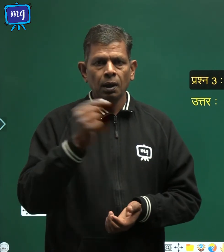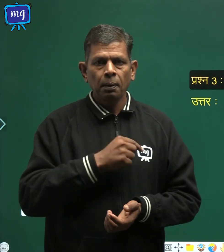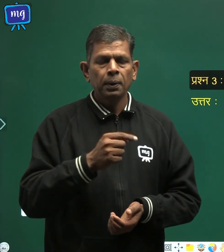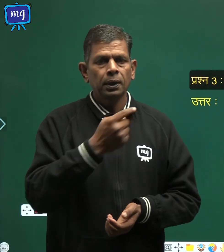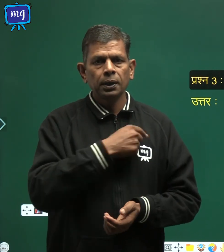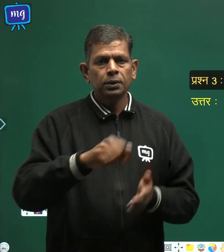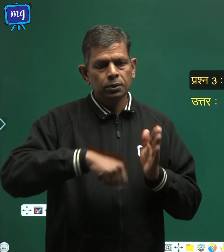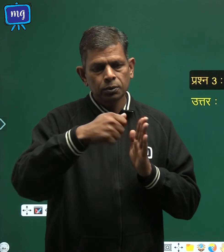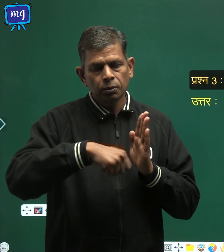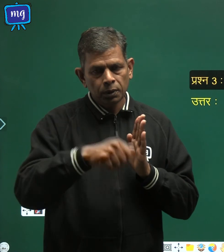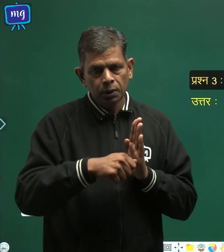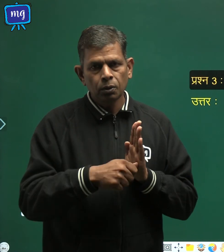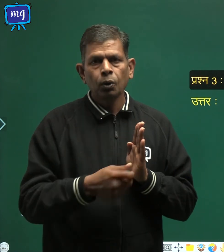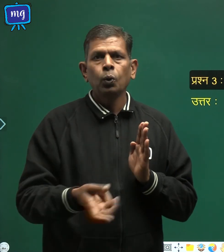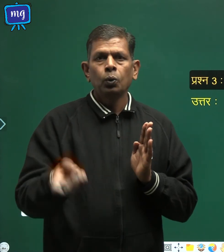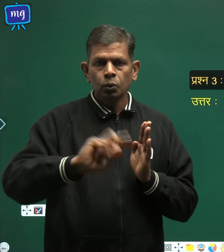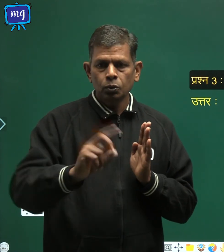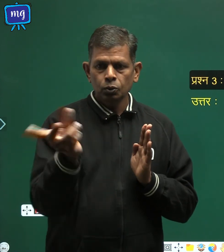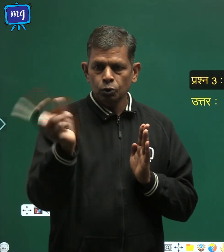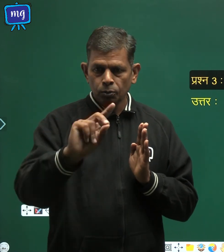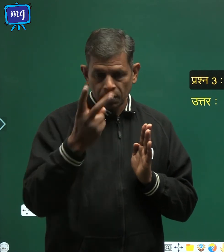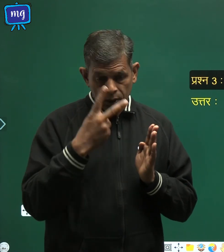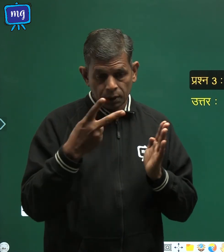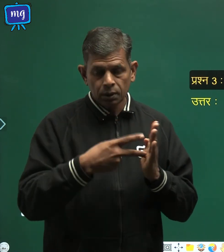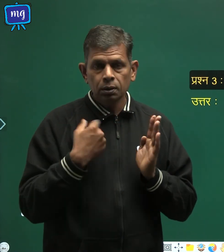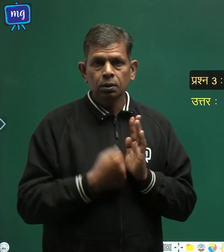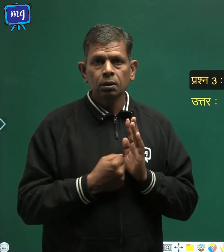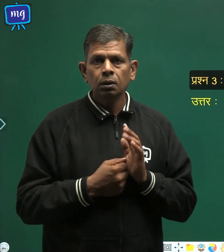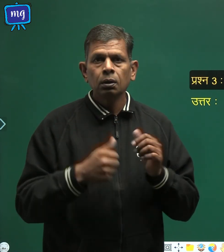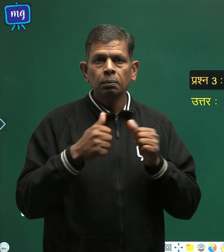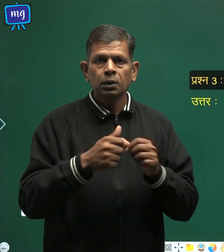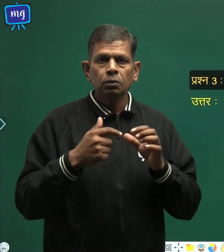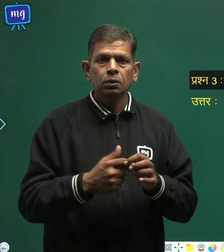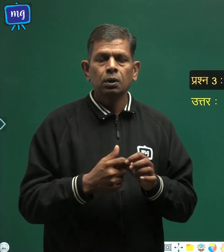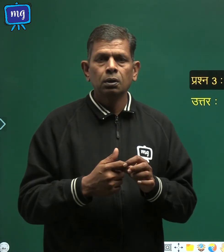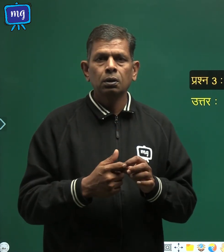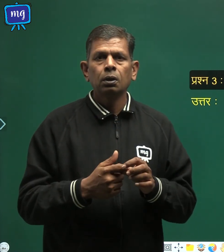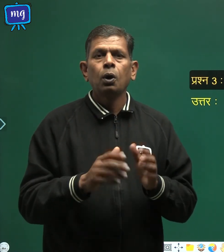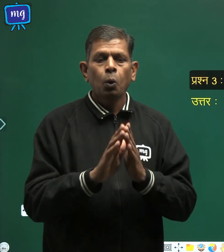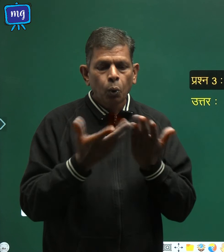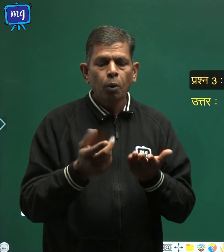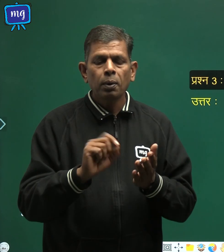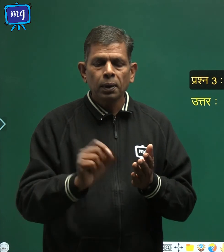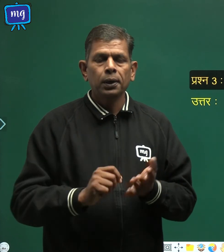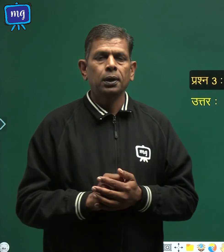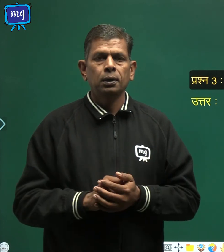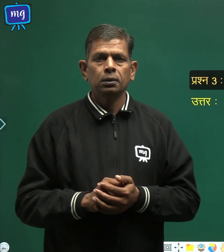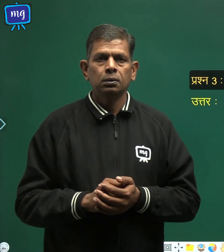को दोबारा देखना, प्रश्न उत्तर कॉपी में लिखना